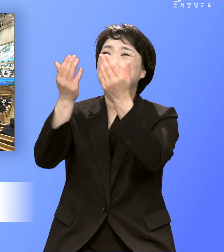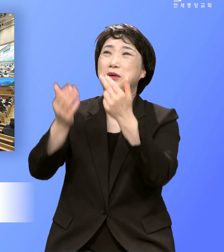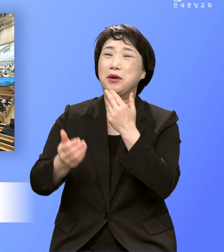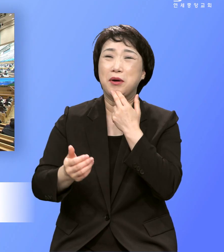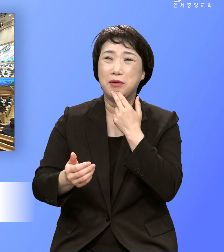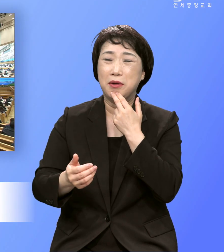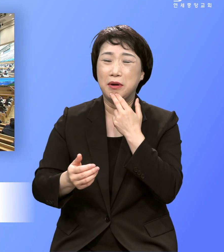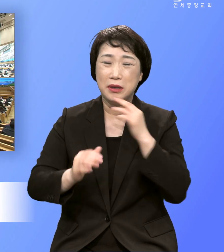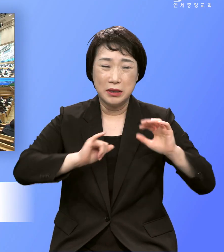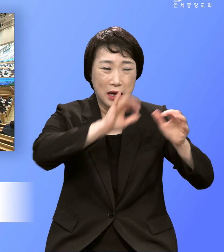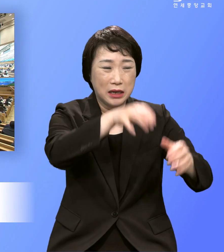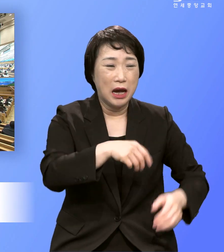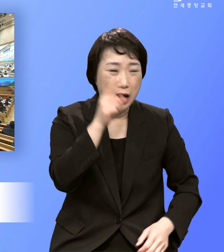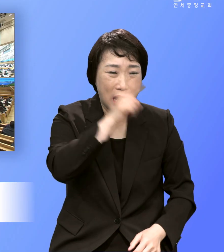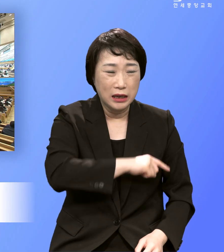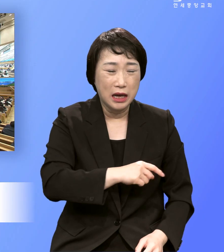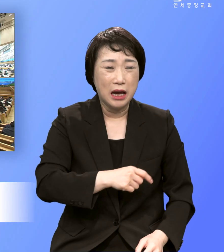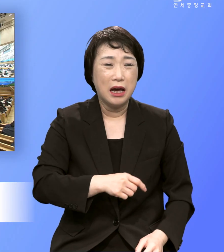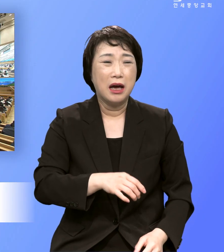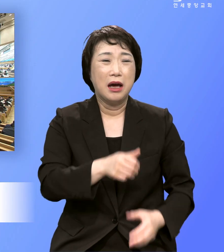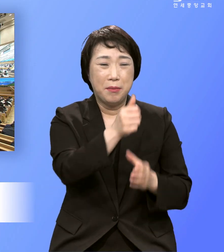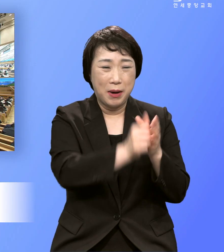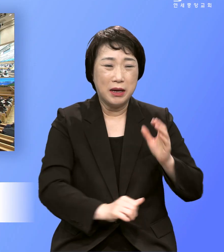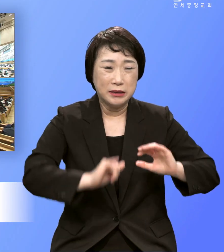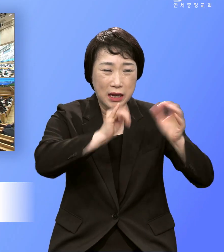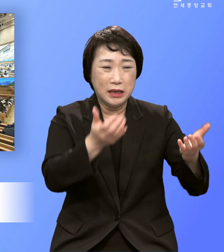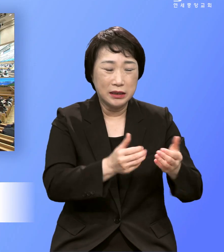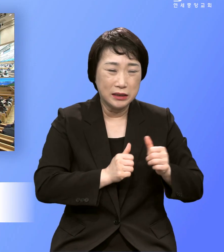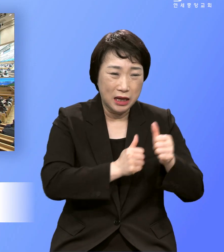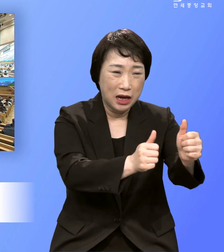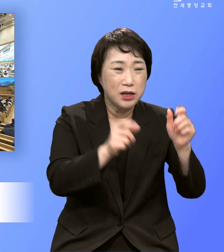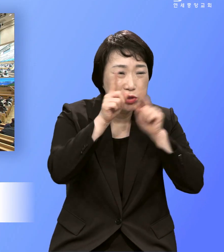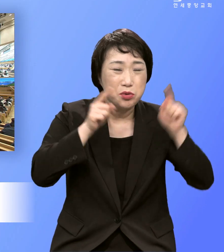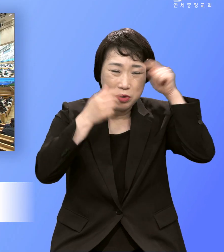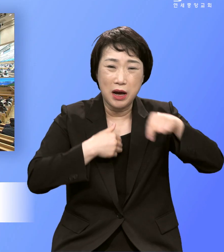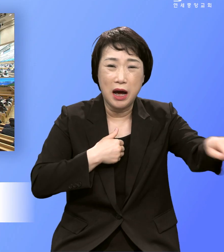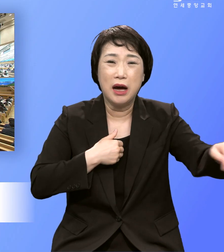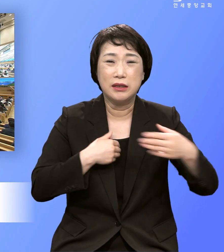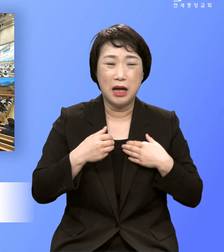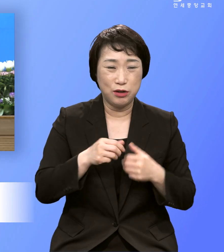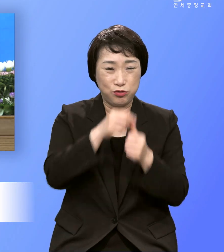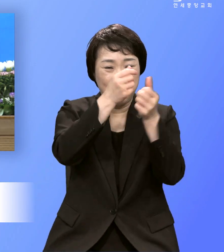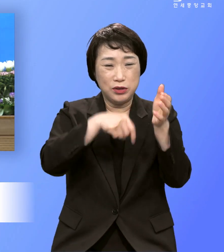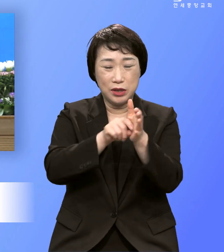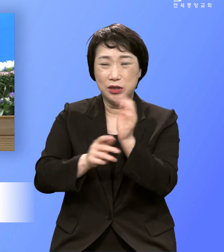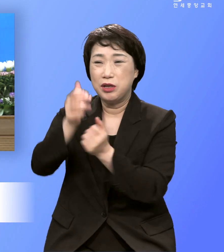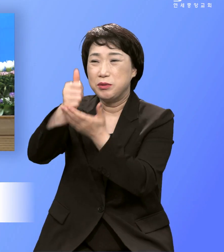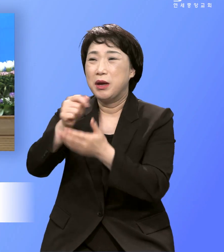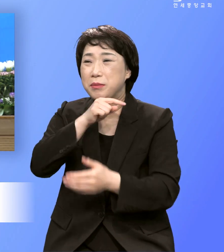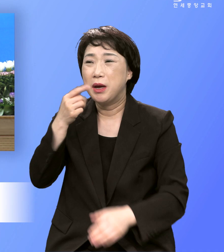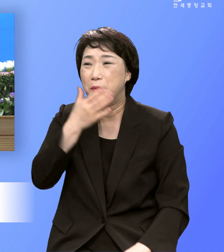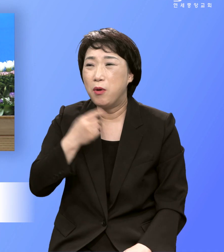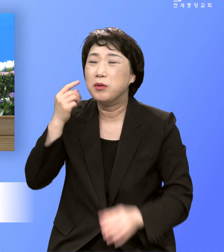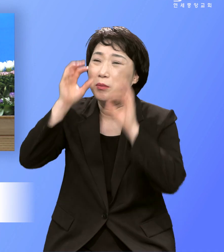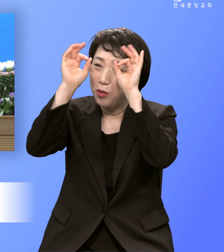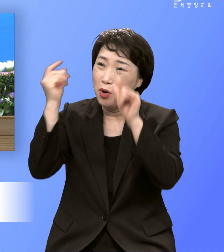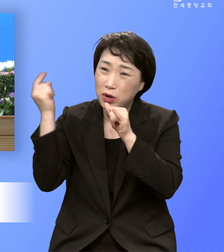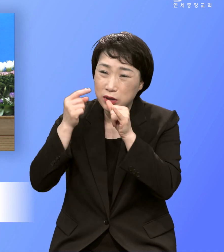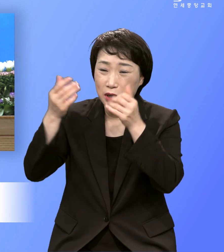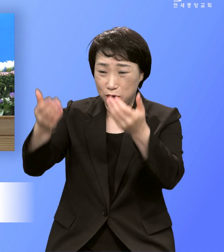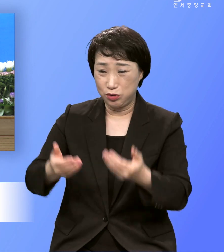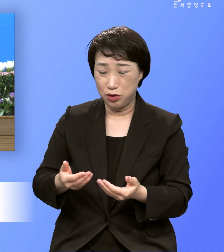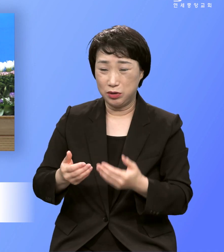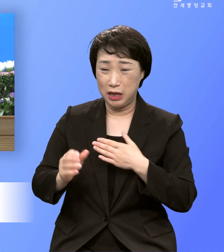그저 세상에 불의에 빠져서 세상 것 따라가는 아버지 지옥으로 달려가는 우리를 위해서 예수 그리스도의 피의 복음을 듣게 하여 주시고